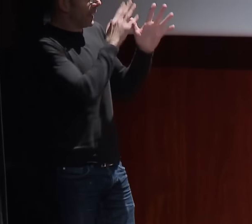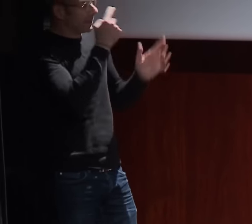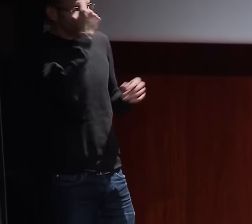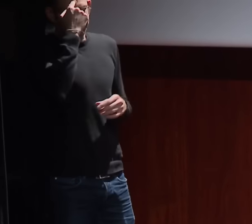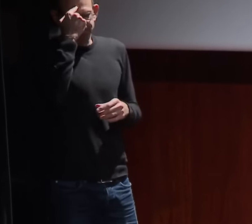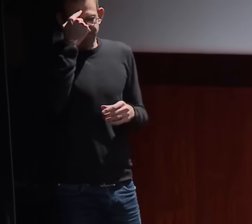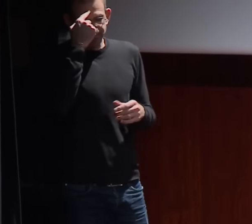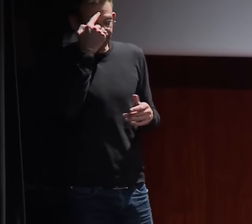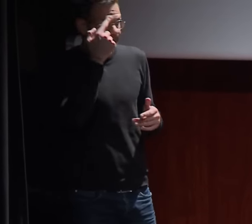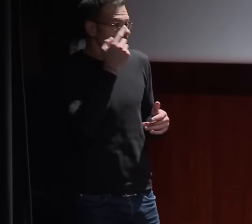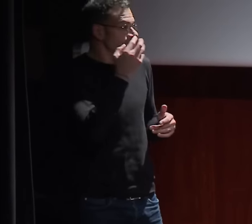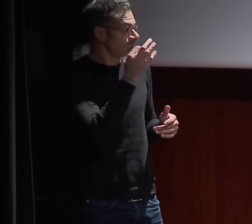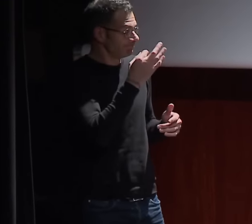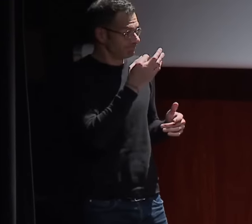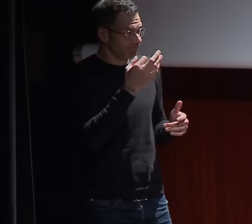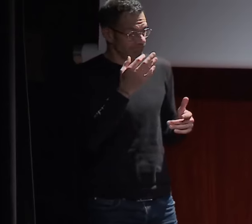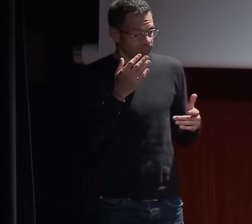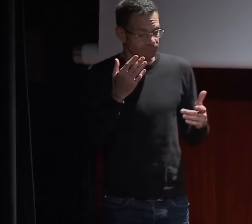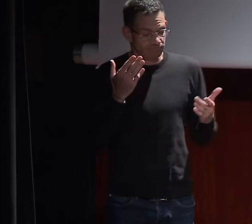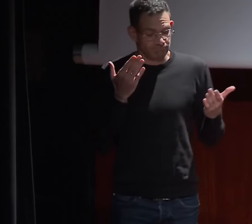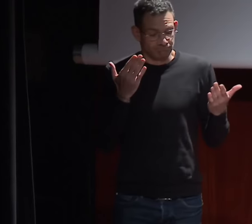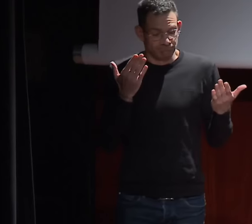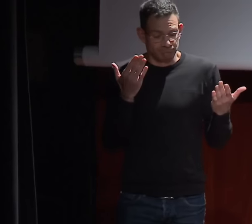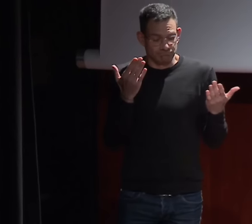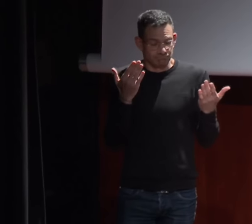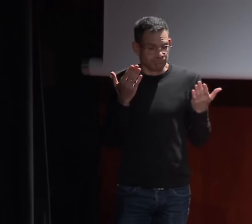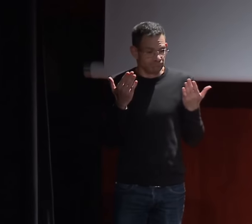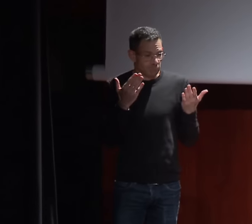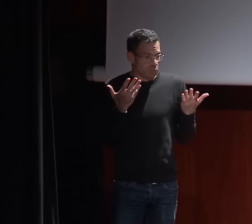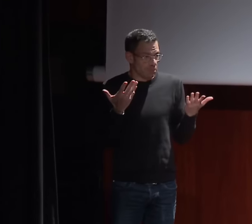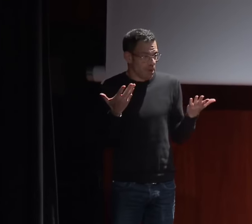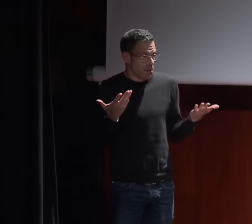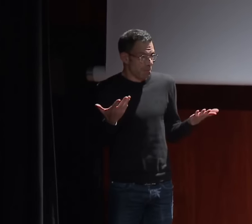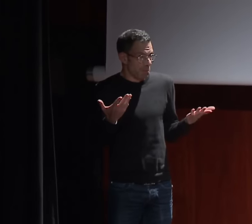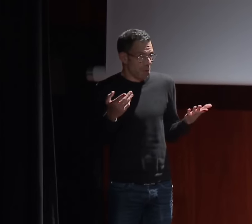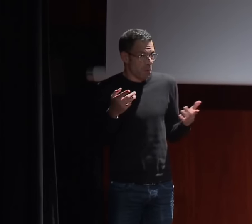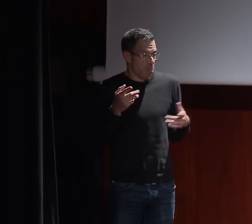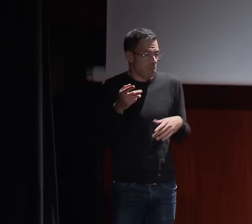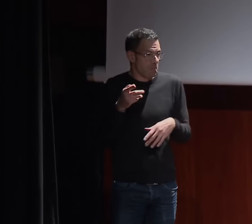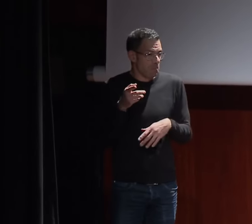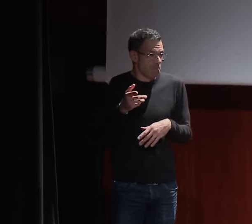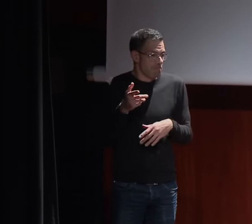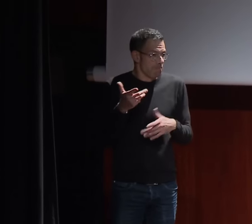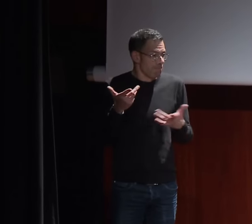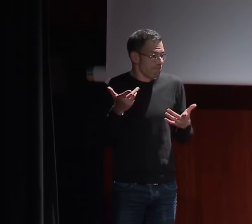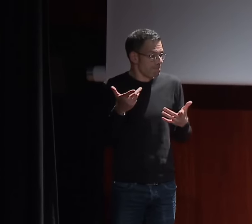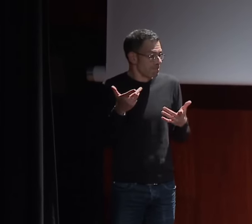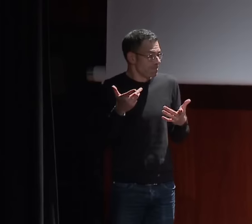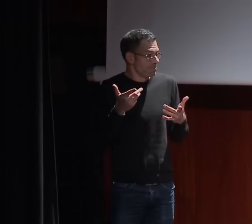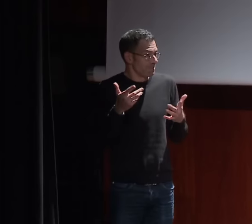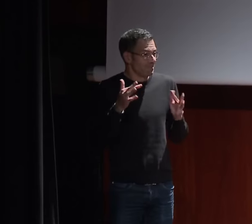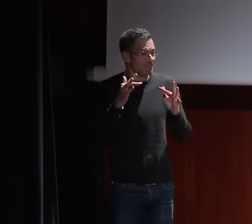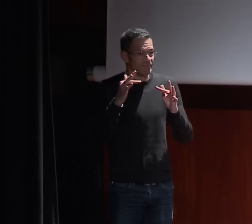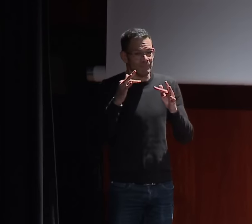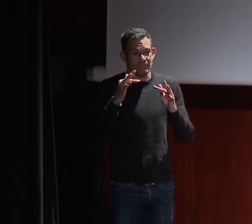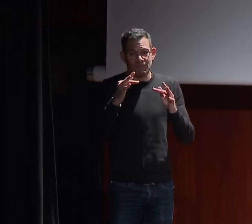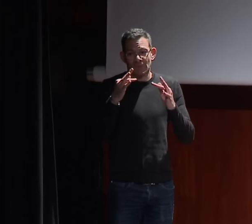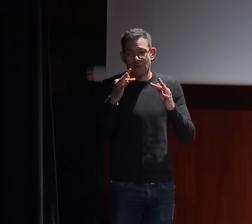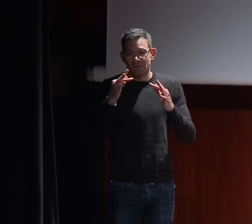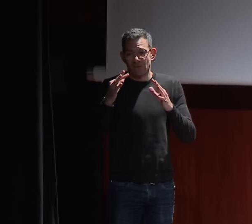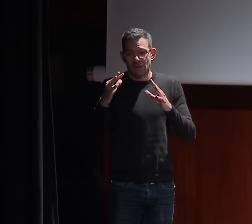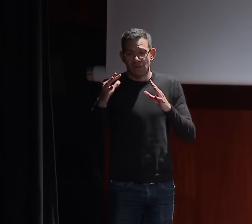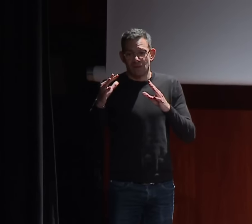en parallèle avec la problématique qui se pose ou pas de tout ce qui est installation